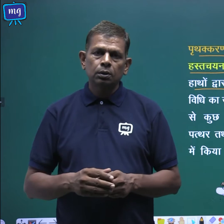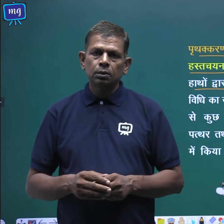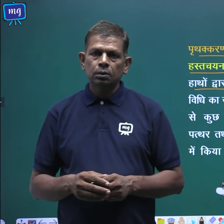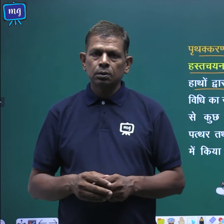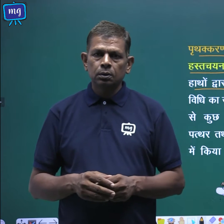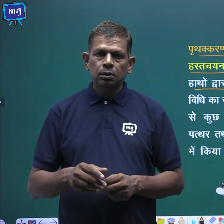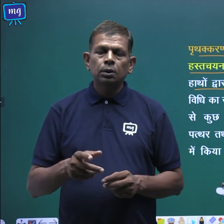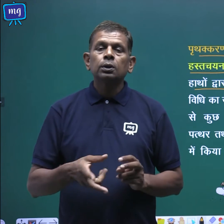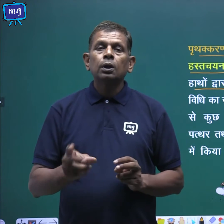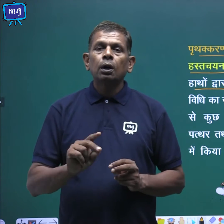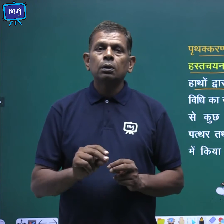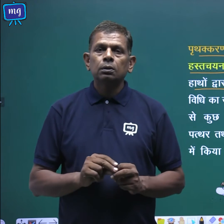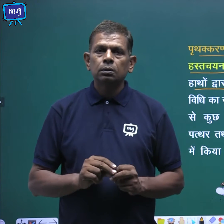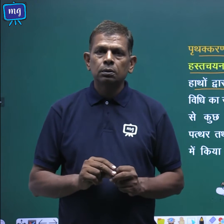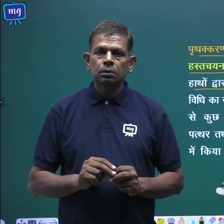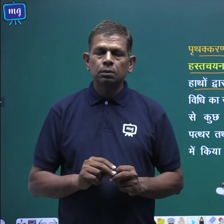या